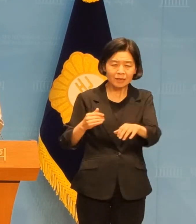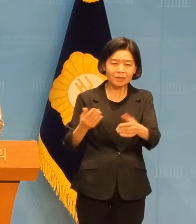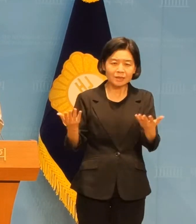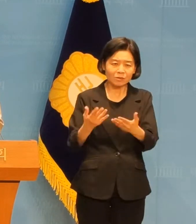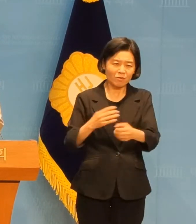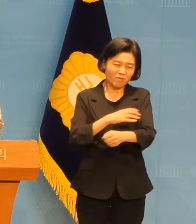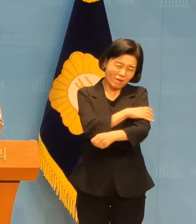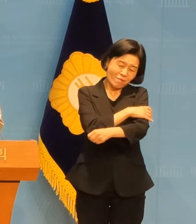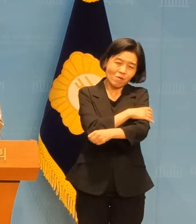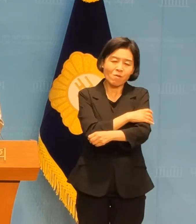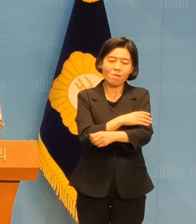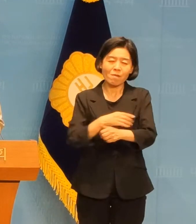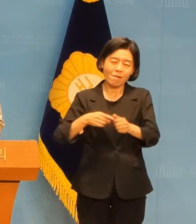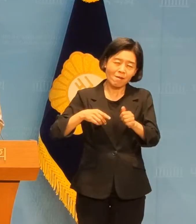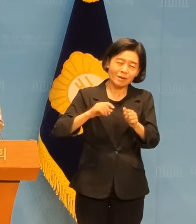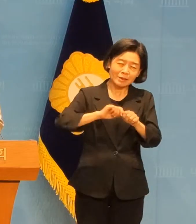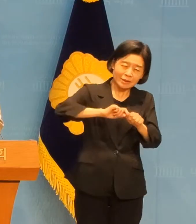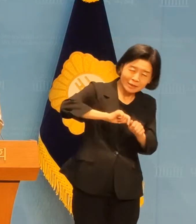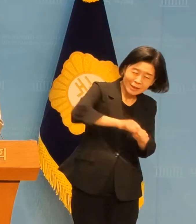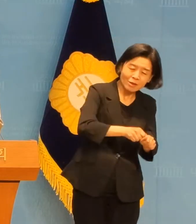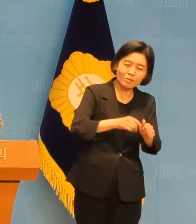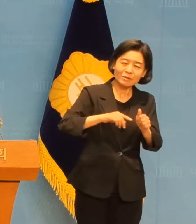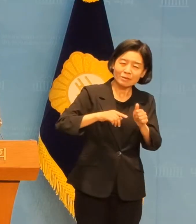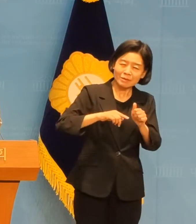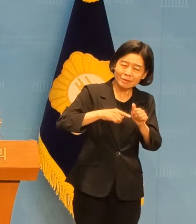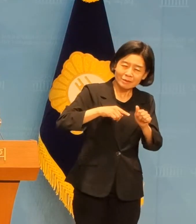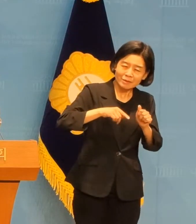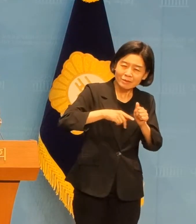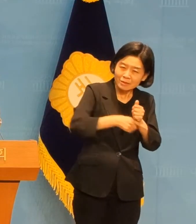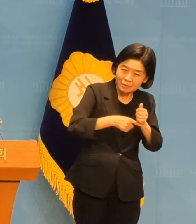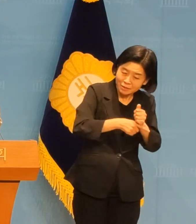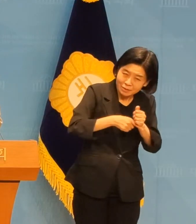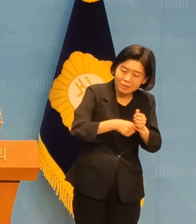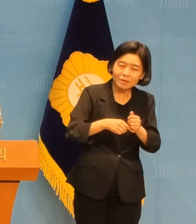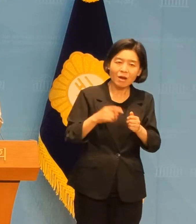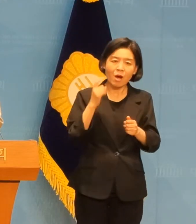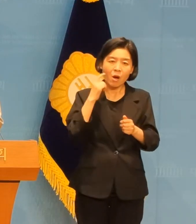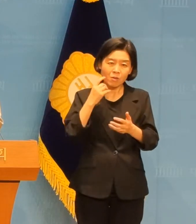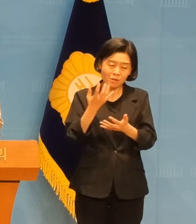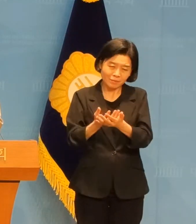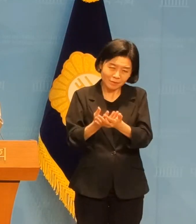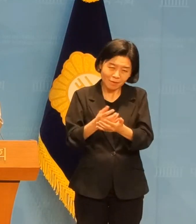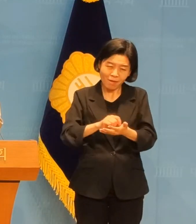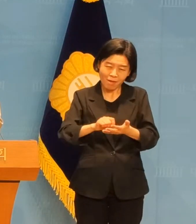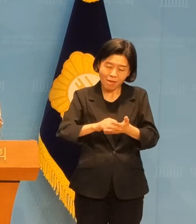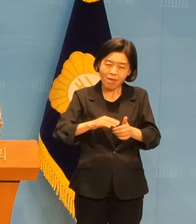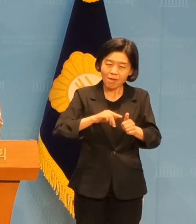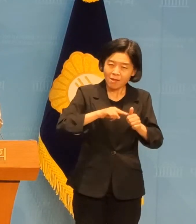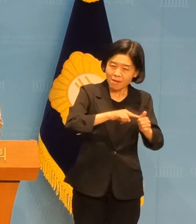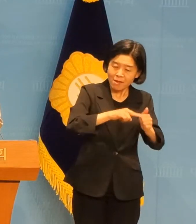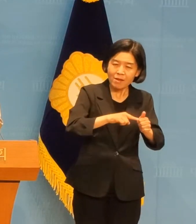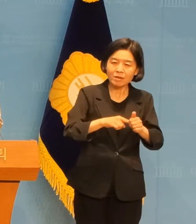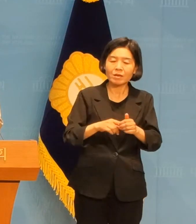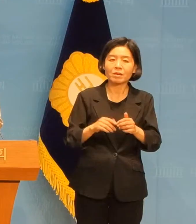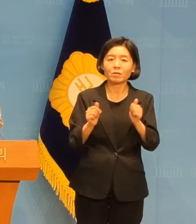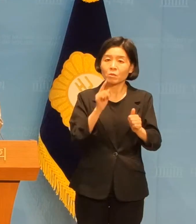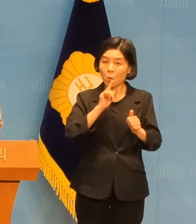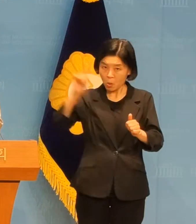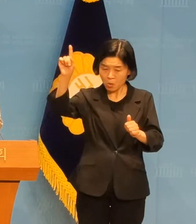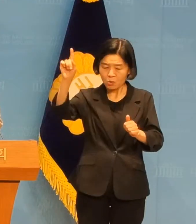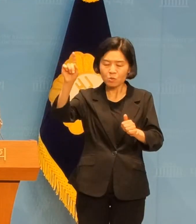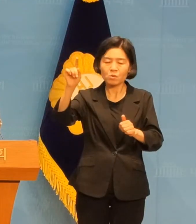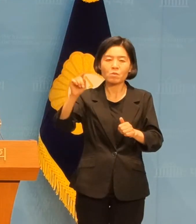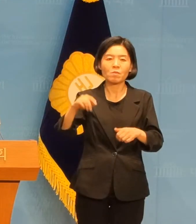가혹행위, 허위 공문서 작성죄 등으로 고소하여 엄중한 법의 심판을